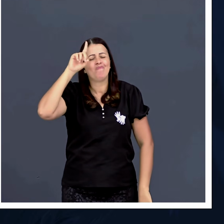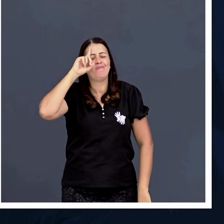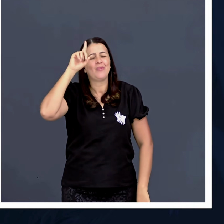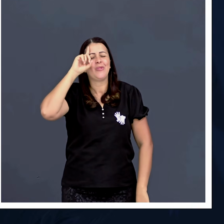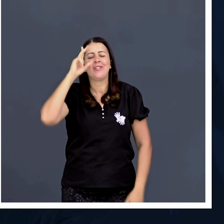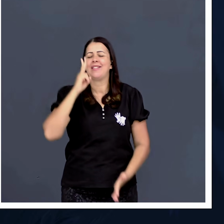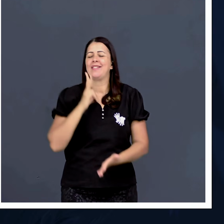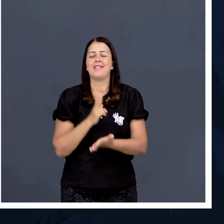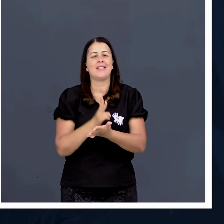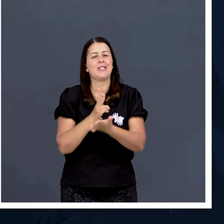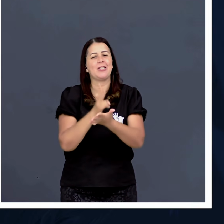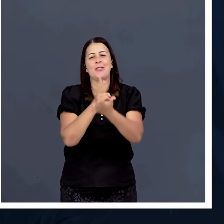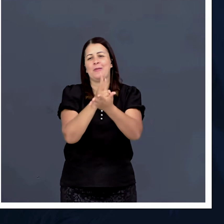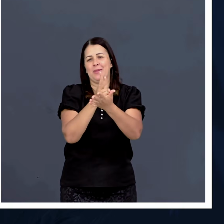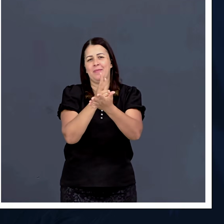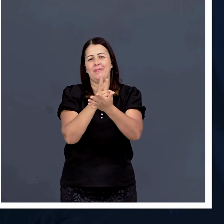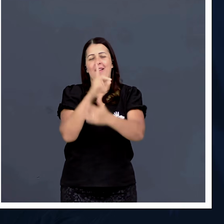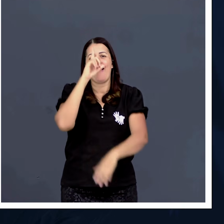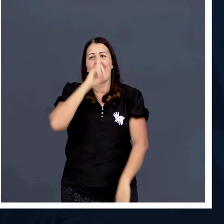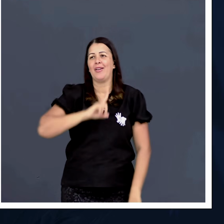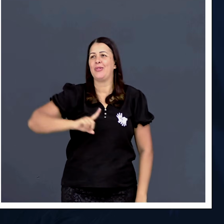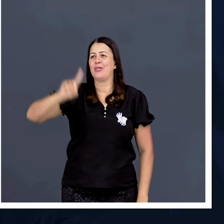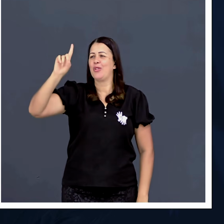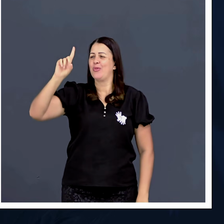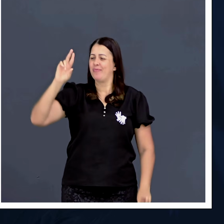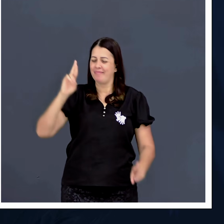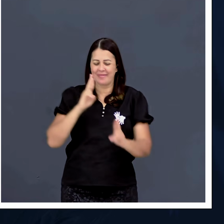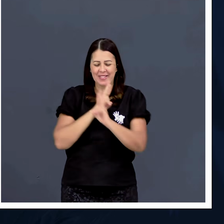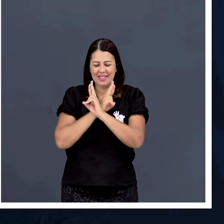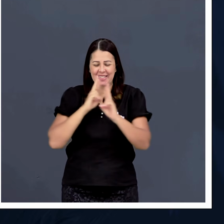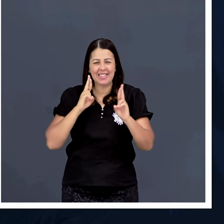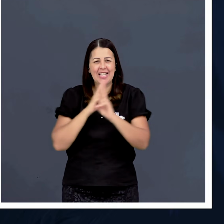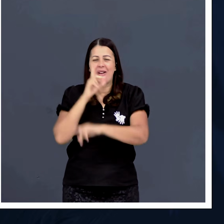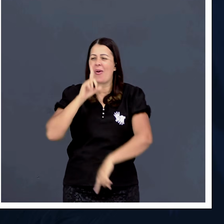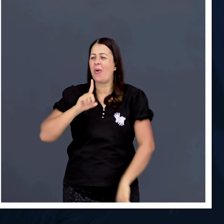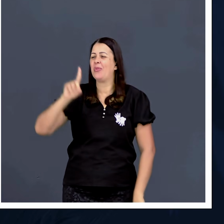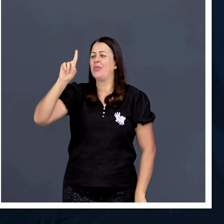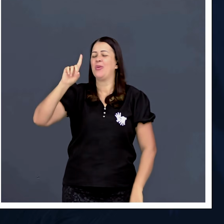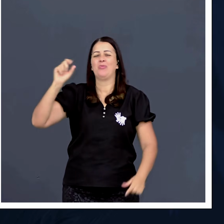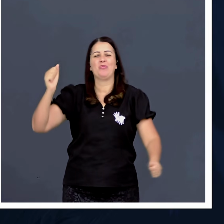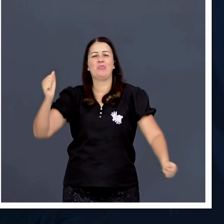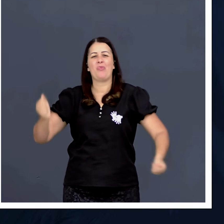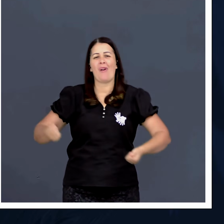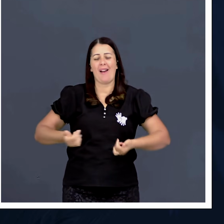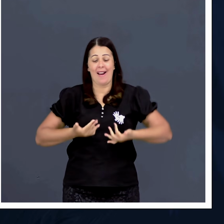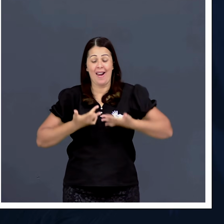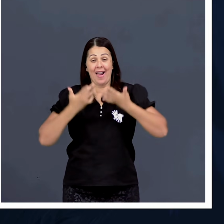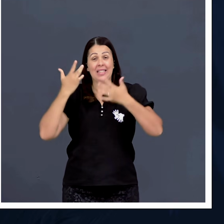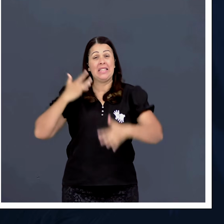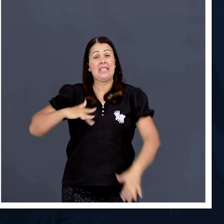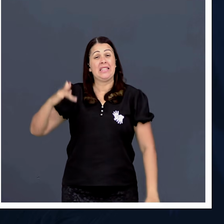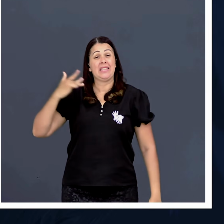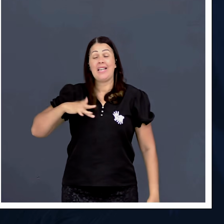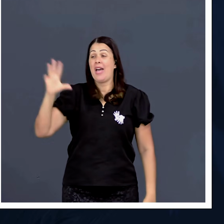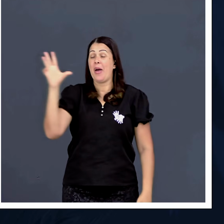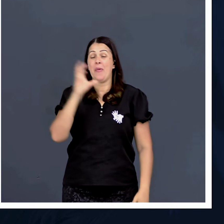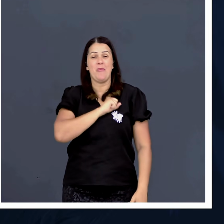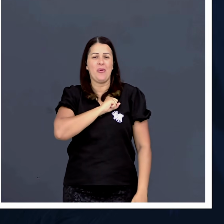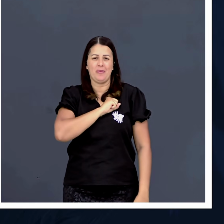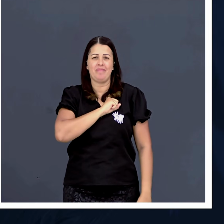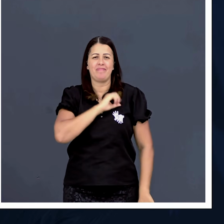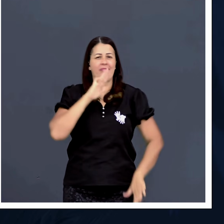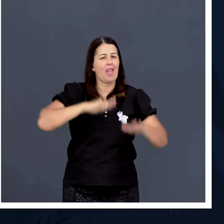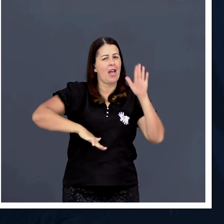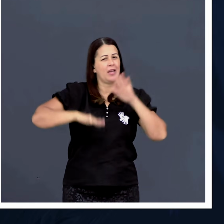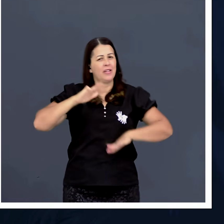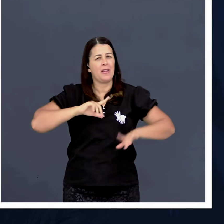diariamente, constantemente. Ele é um Deus que se relaciona, Ele é um Deus que é cheio de compaixão. Às